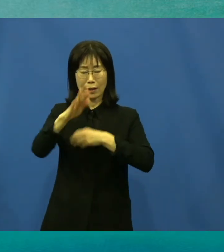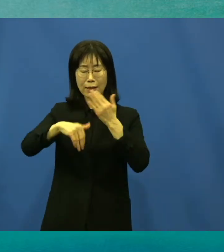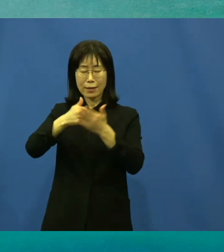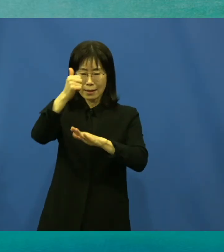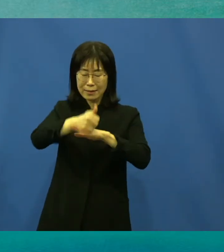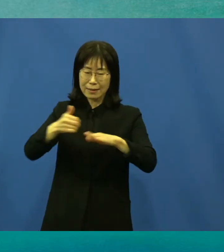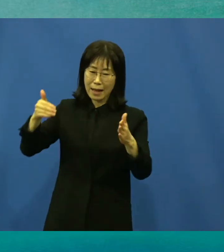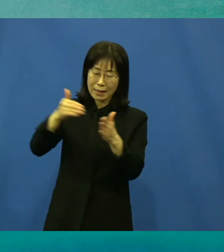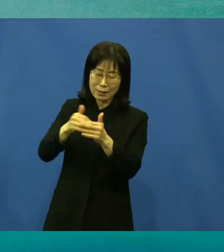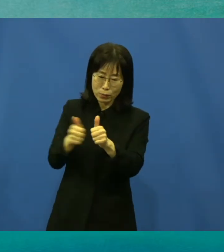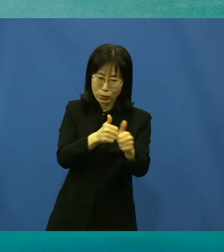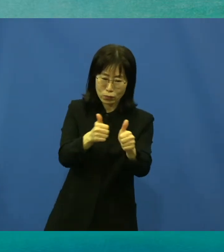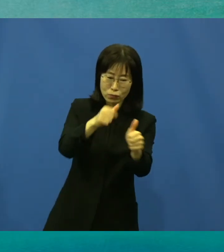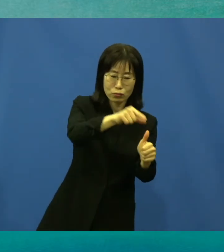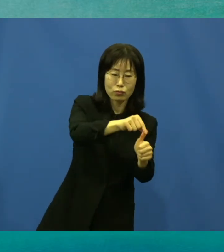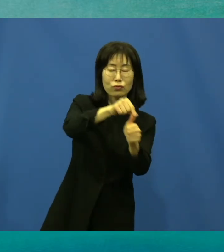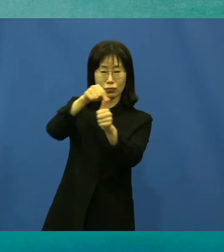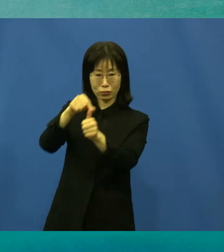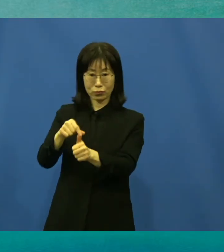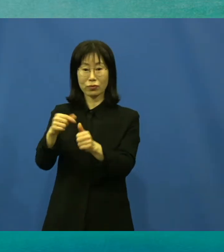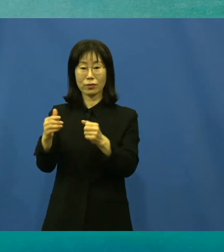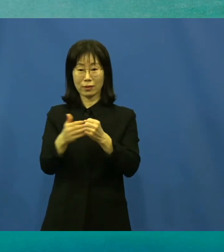요나가 돌이킴으로